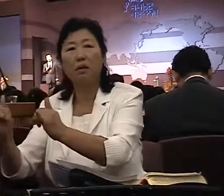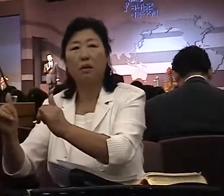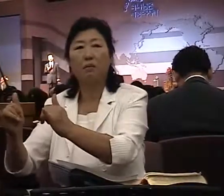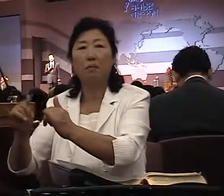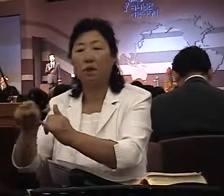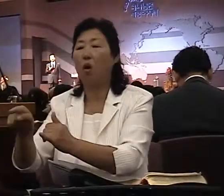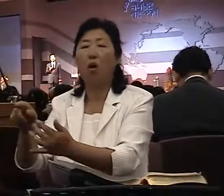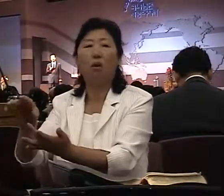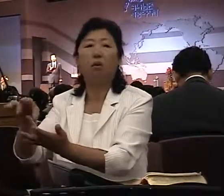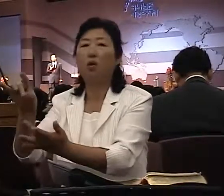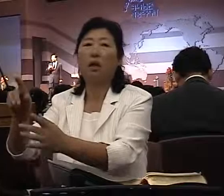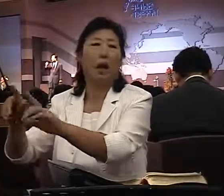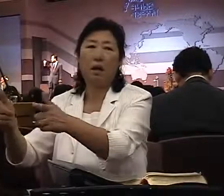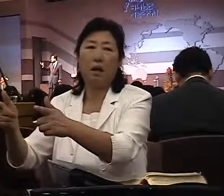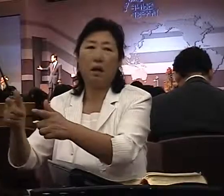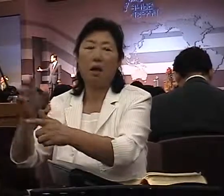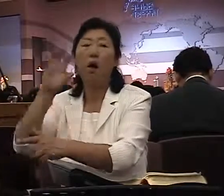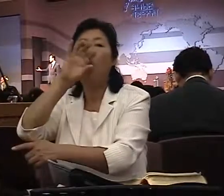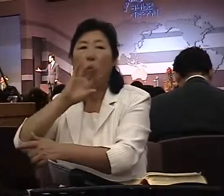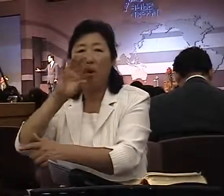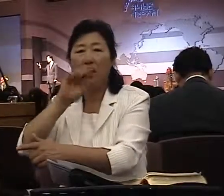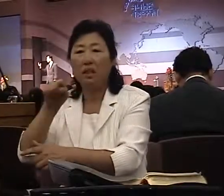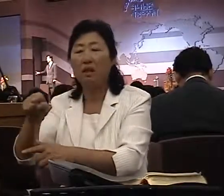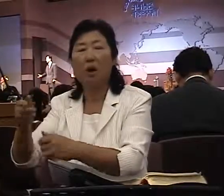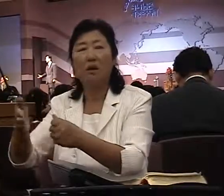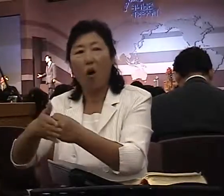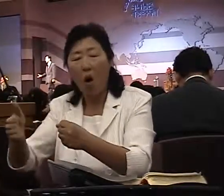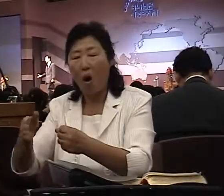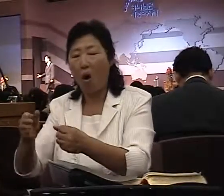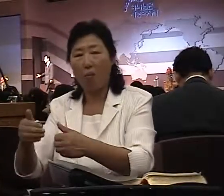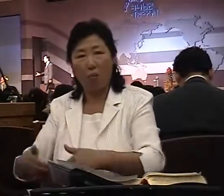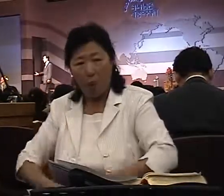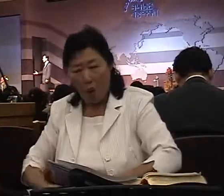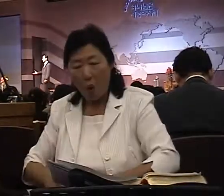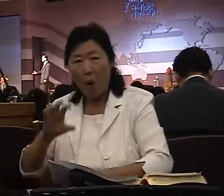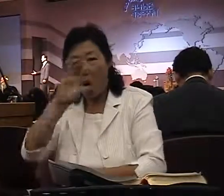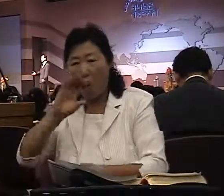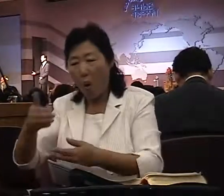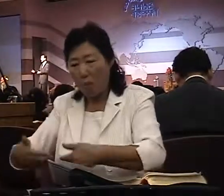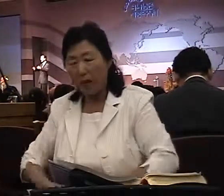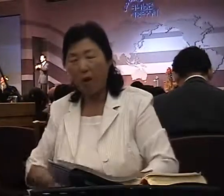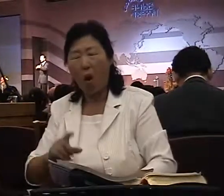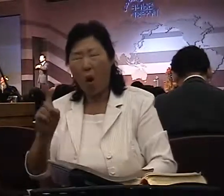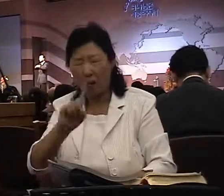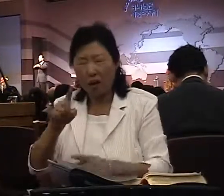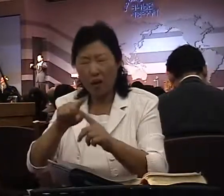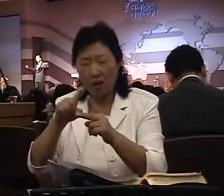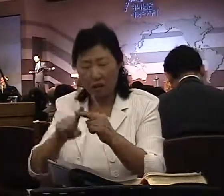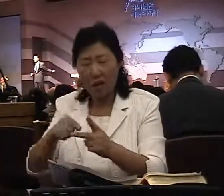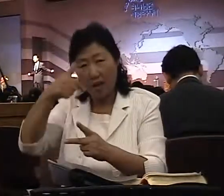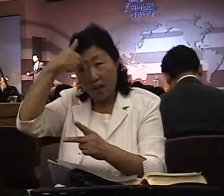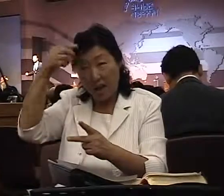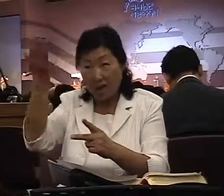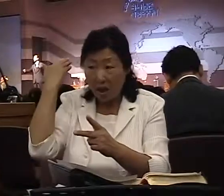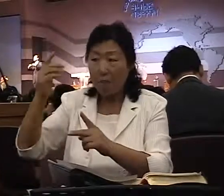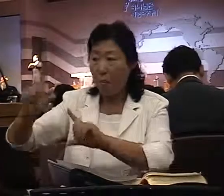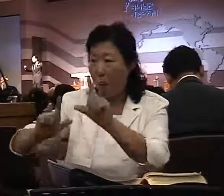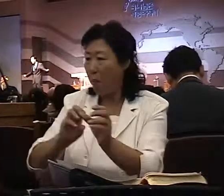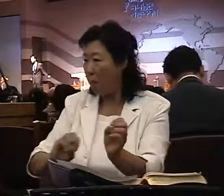거예요. 훈련이 그래서 필요한 겁니다. 훈련을 받아가지고요 어떻게 해서든지 옛날 모습을 버리고 옛 습성을